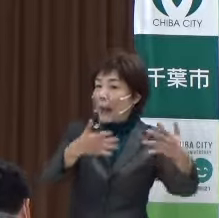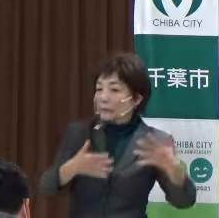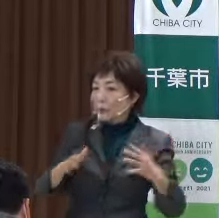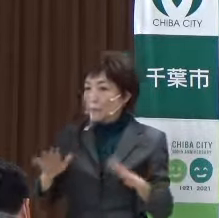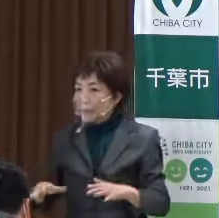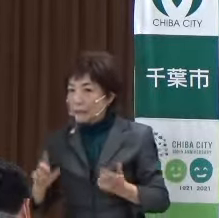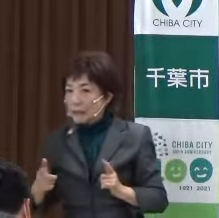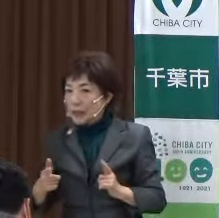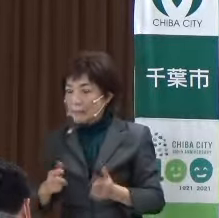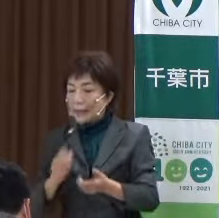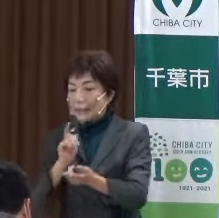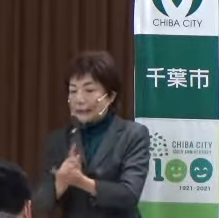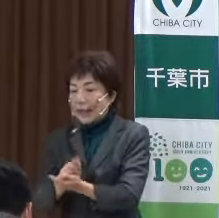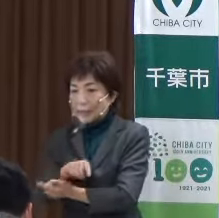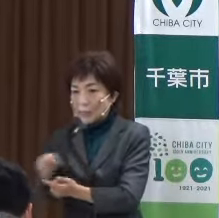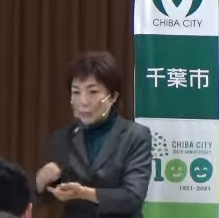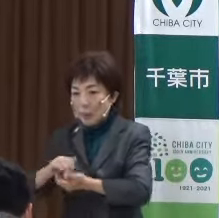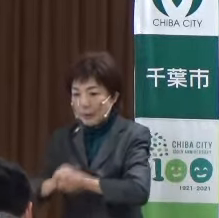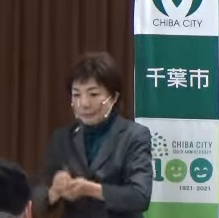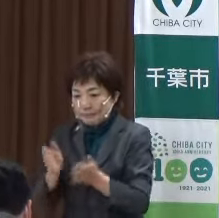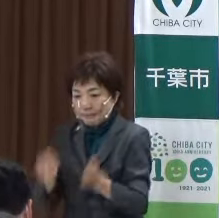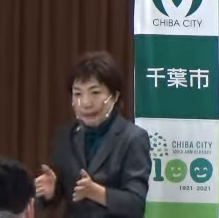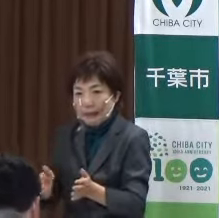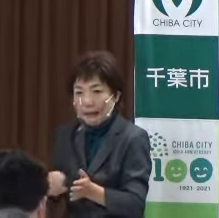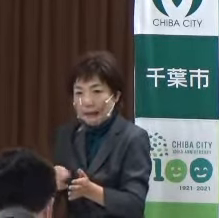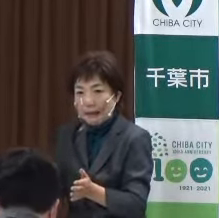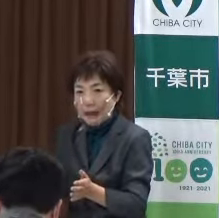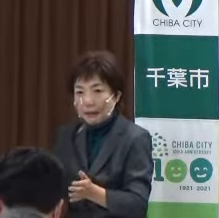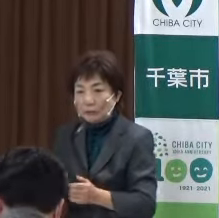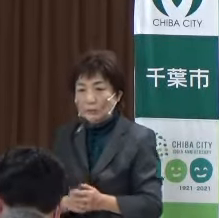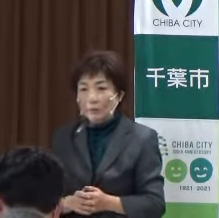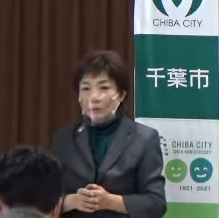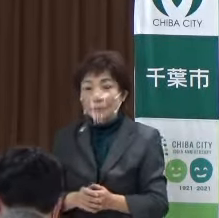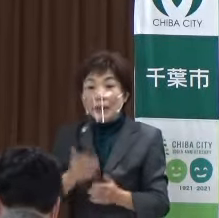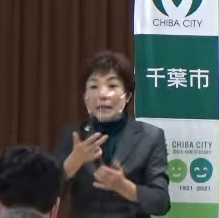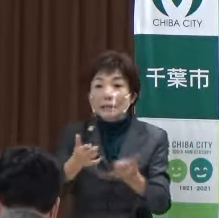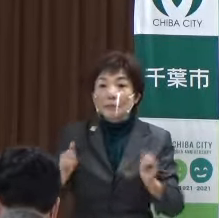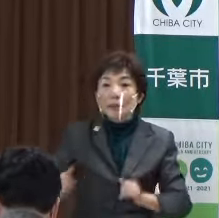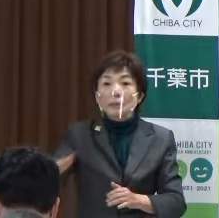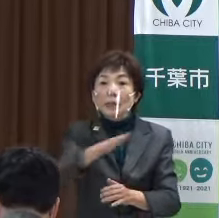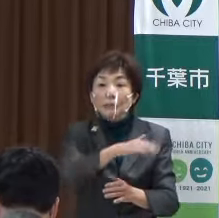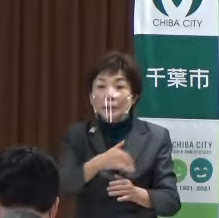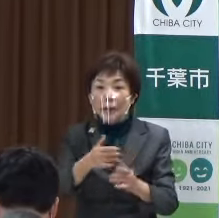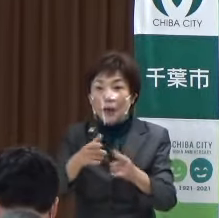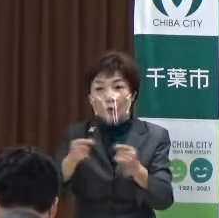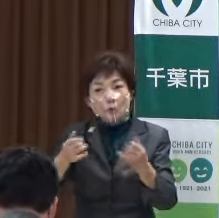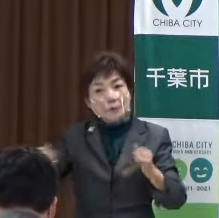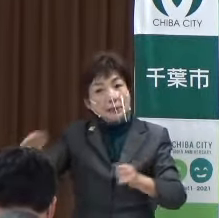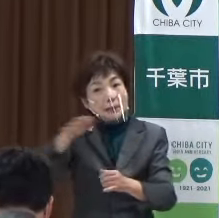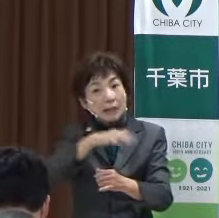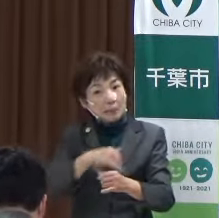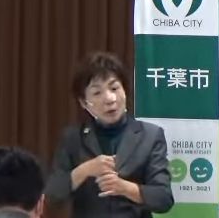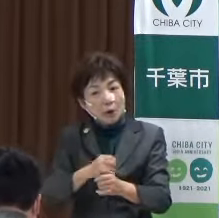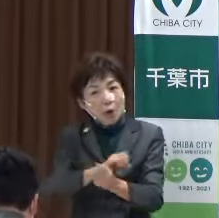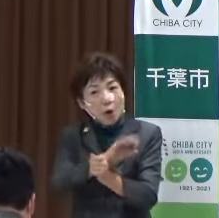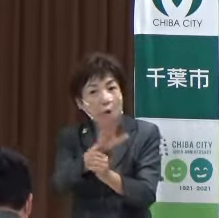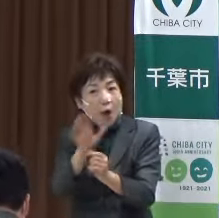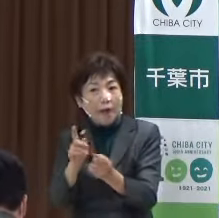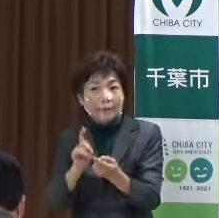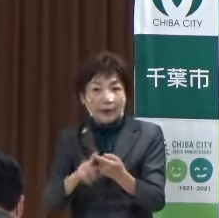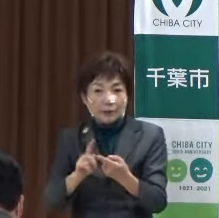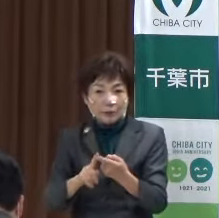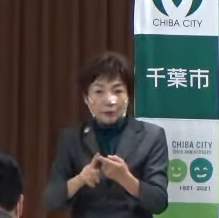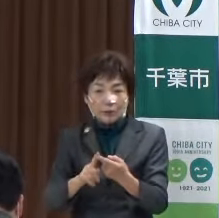って対象が限定をされている。そして市民の皆様方、国民の中にも、コロナに対